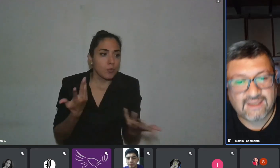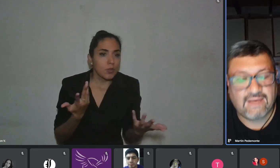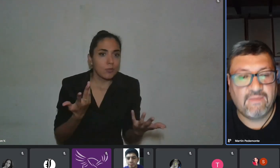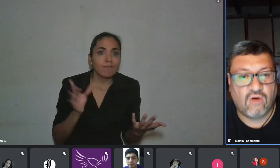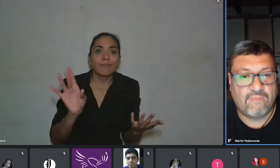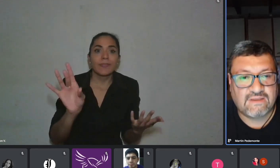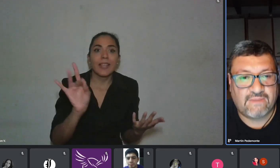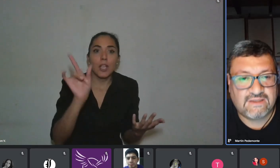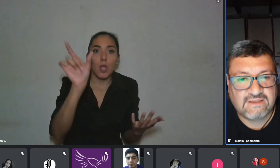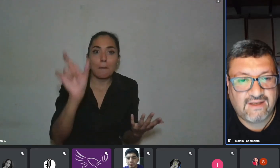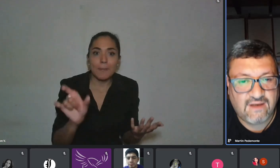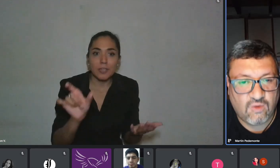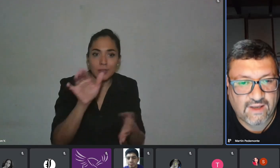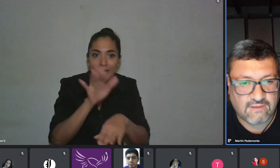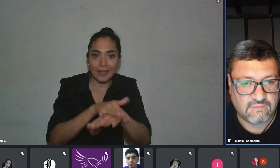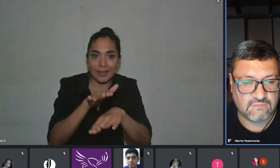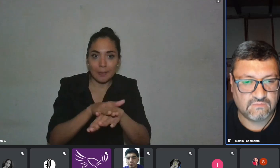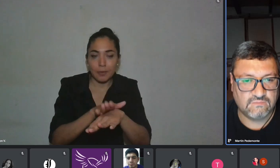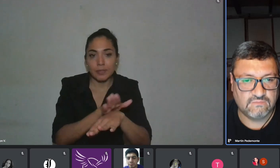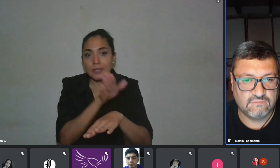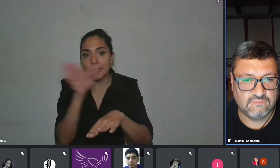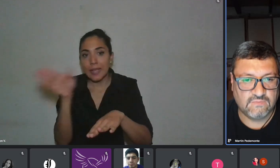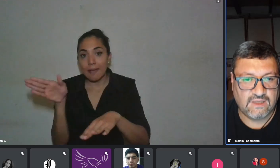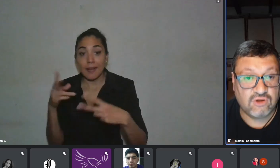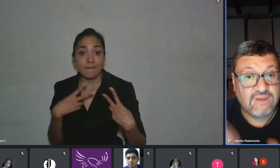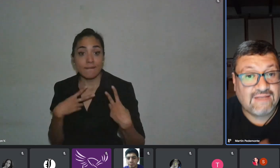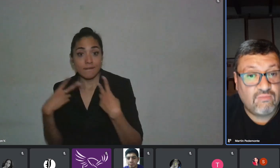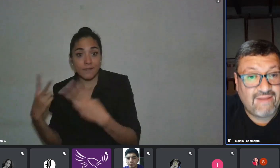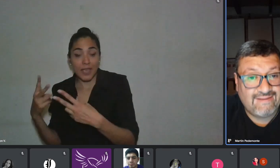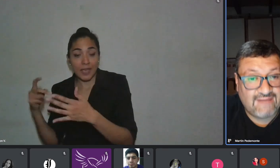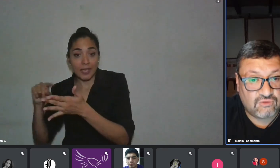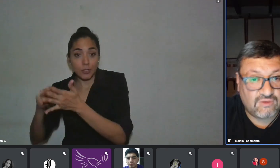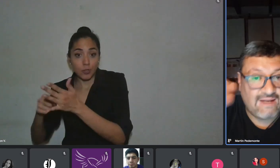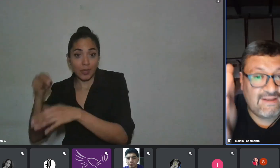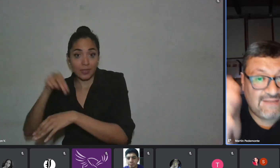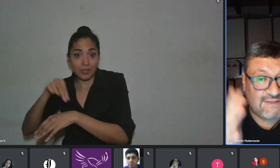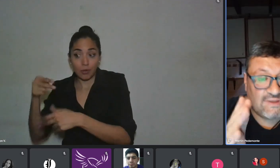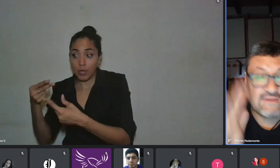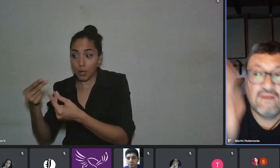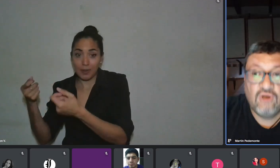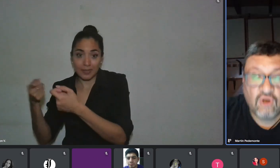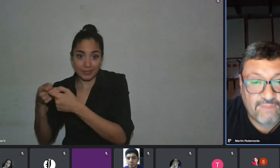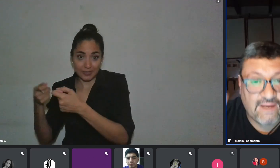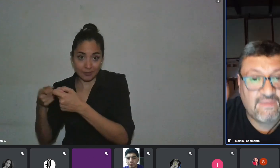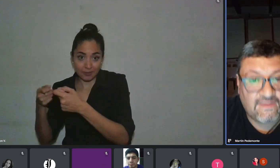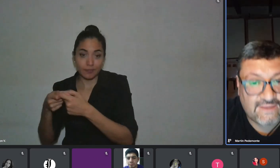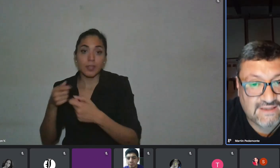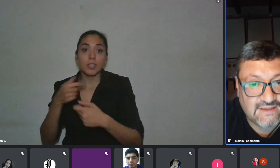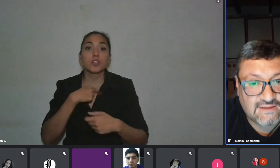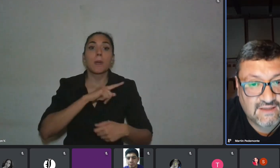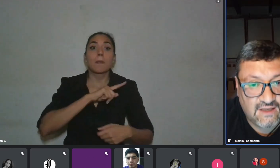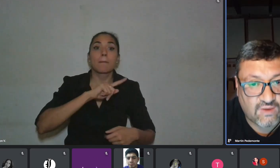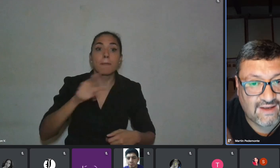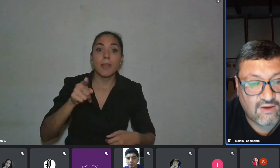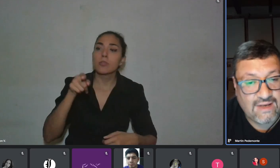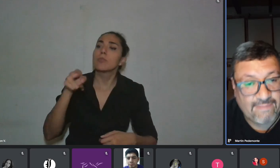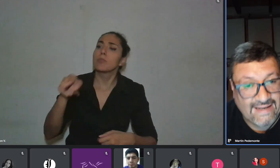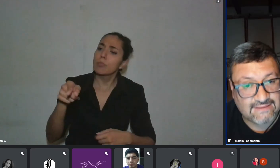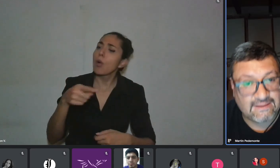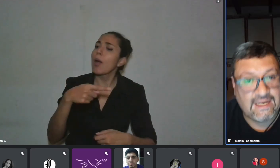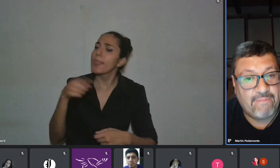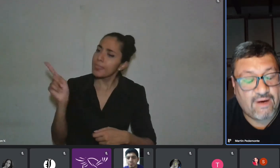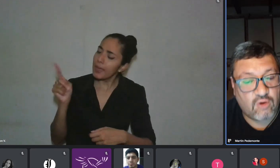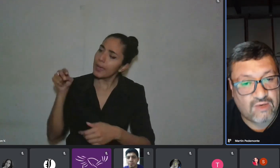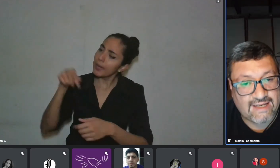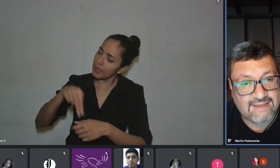gestor que me compre zapatillas en Neuquén. Le estoy dando un mandato. El mandato es comprarme zapatillas en Neuquén. Le doy la